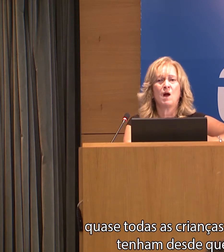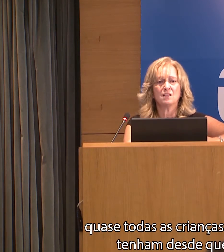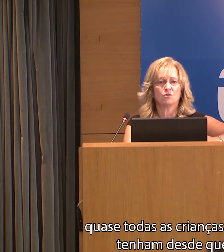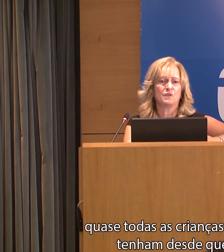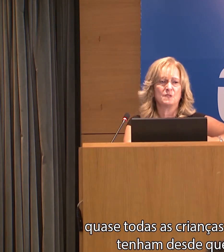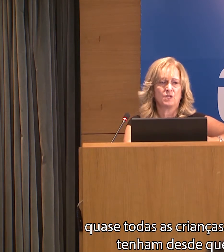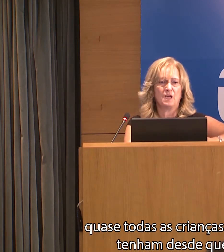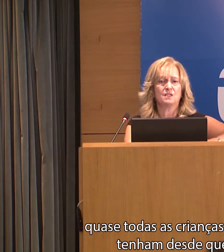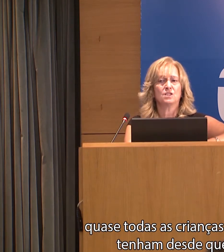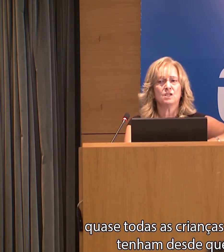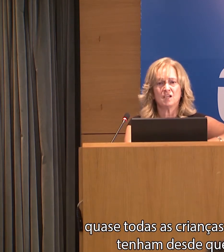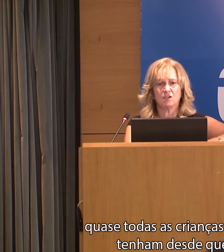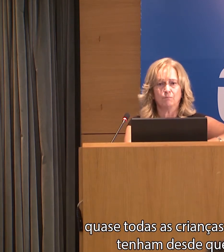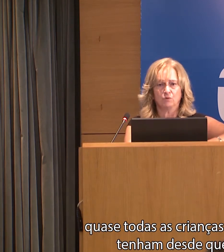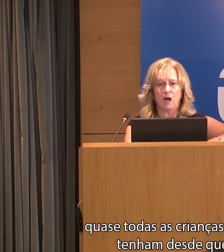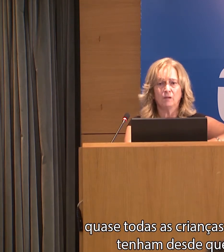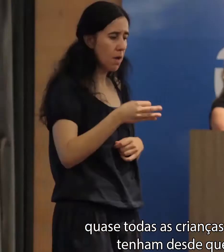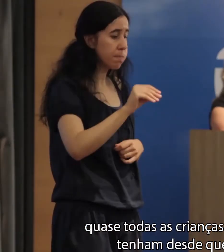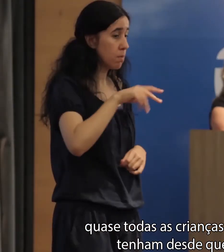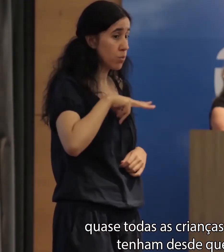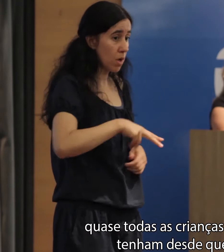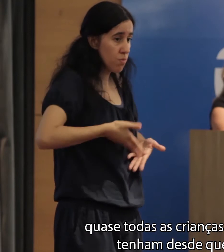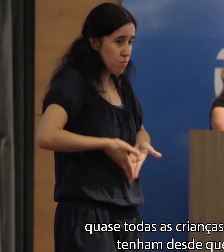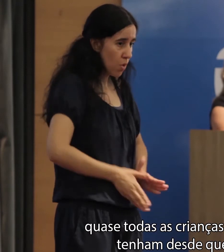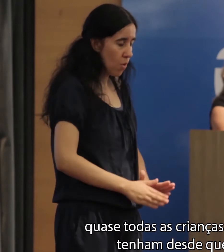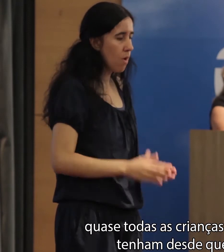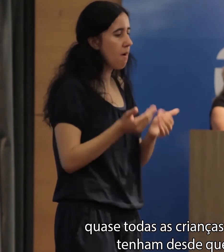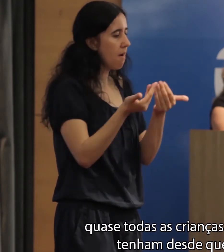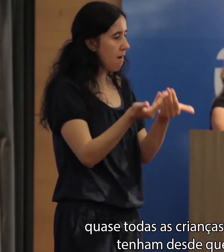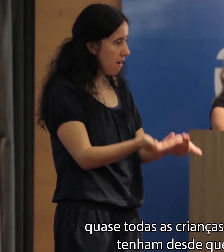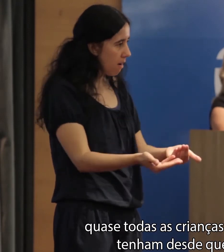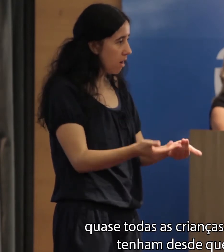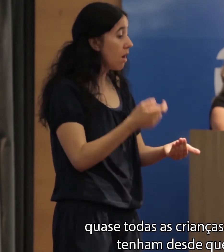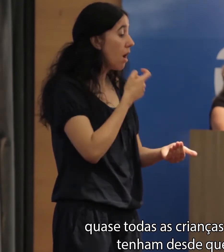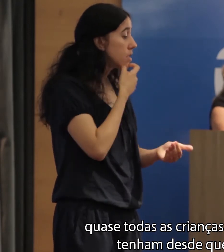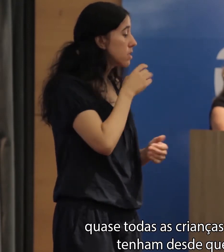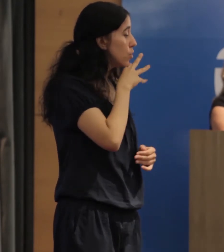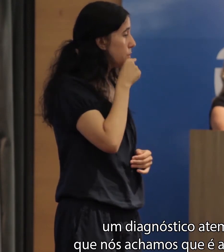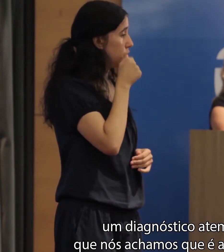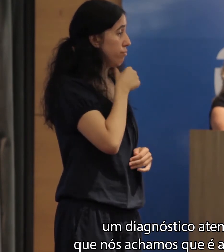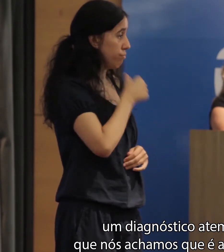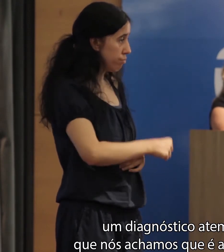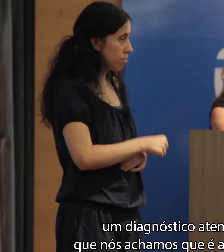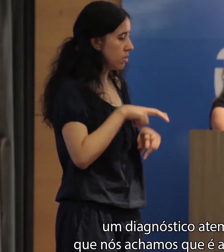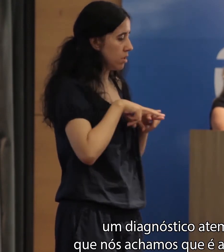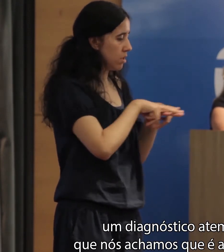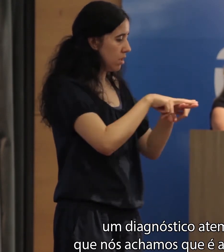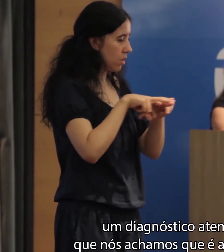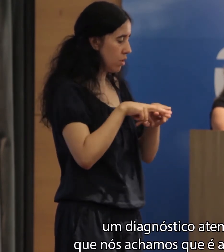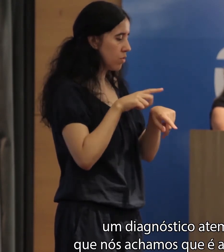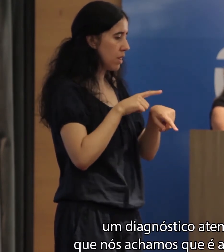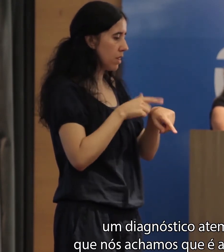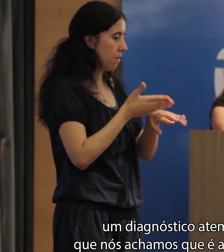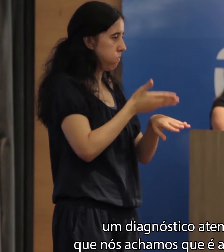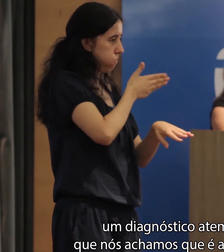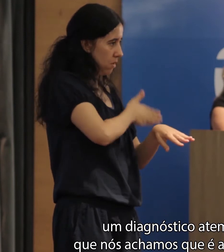momento, quase todas as crianças que nascem em Portugal tenham, desde que os pais concordem, um diagnóstico